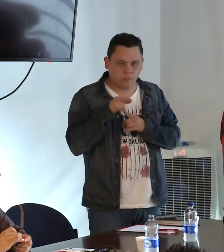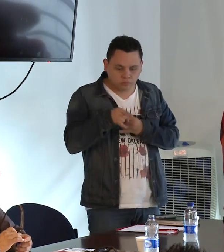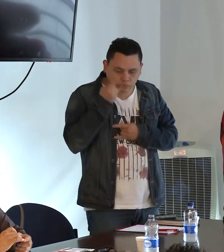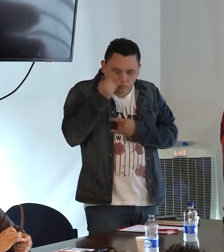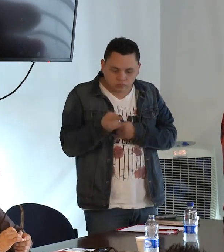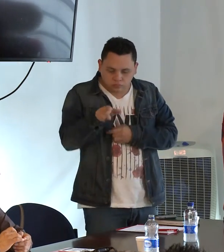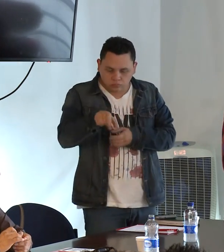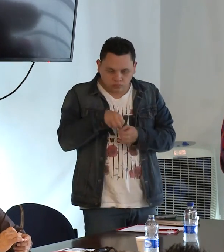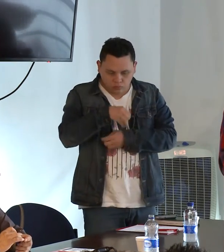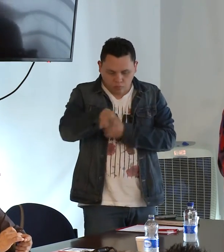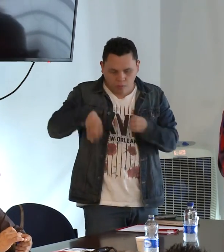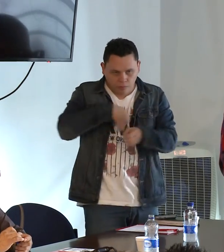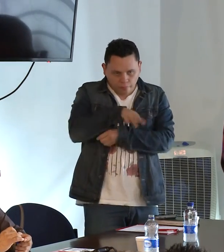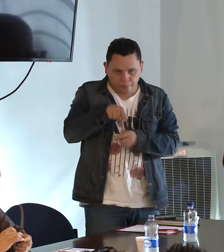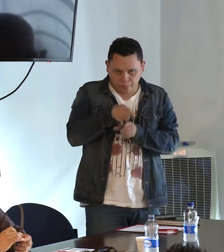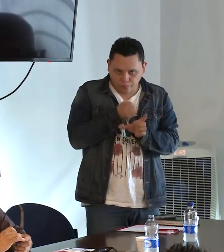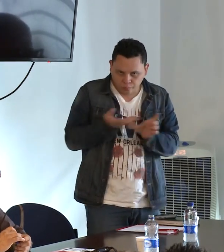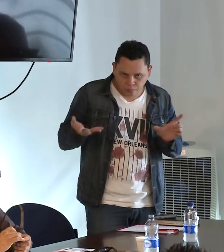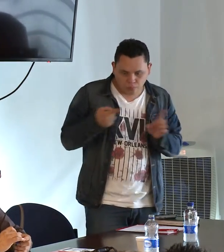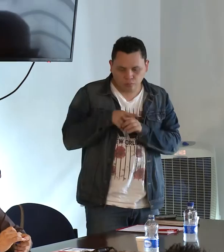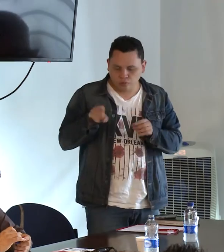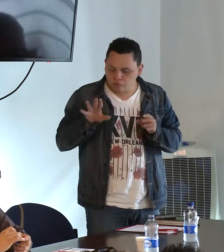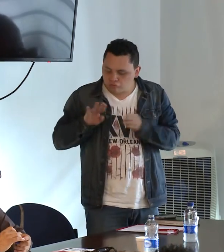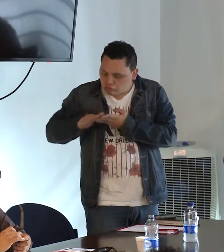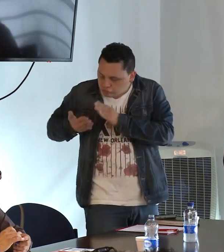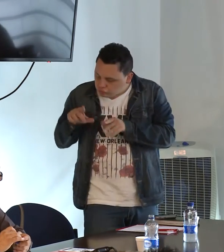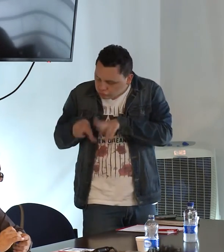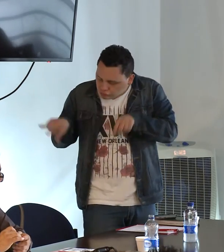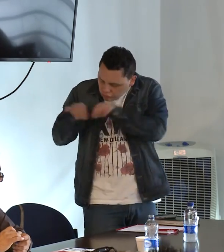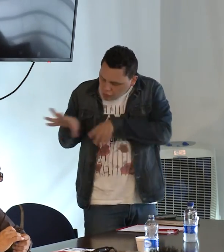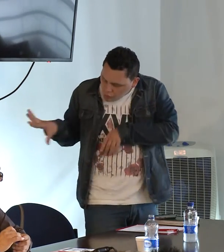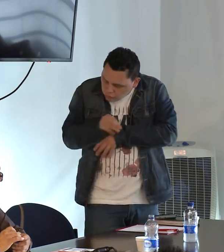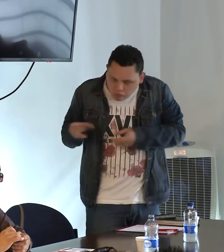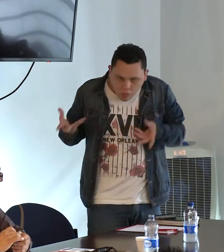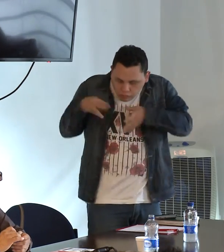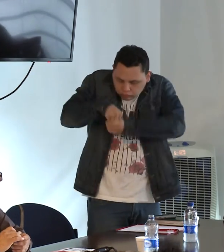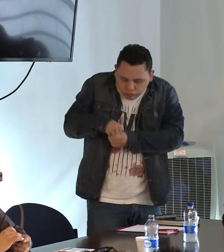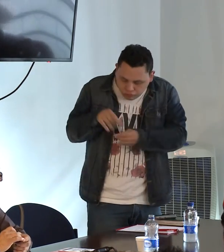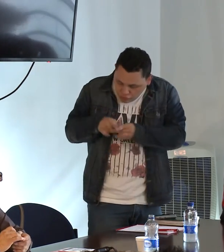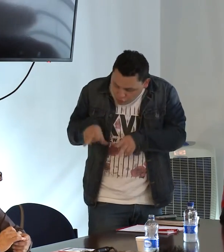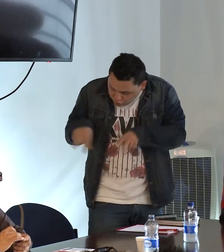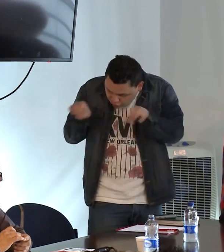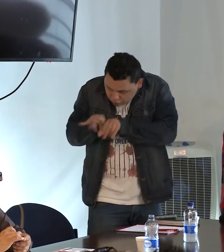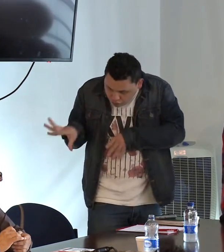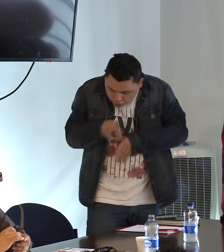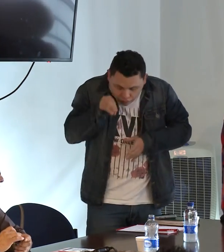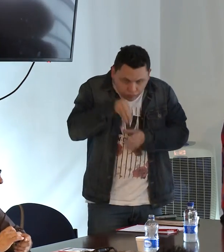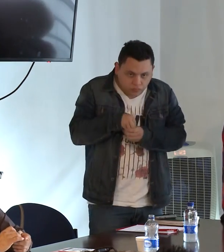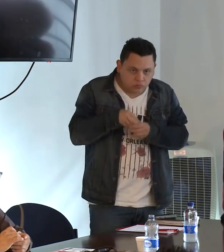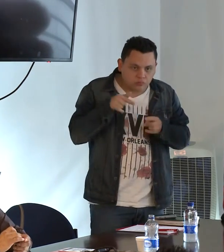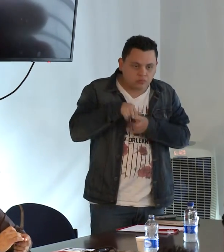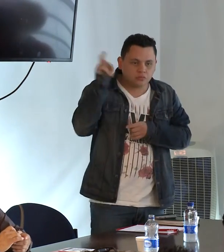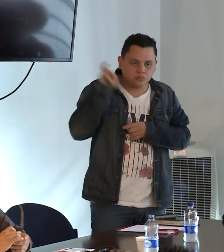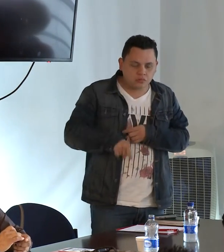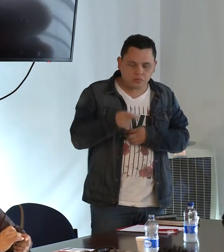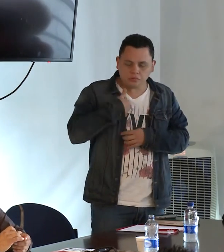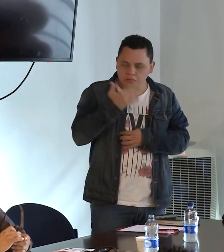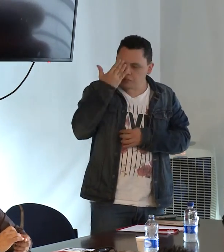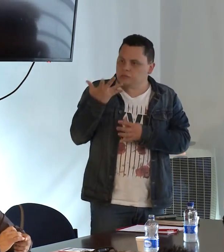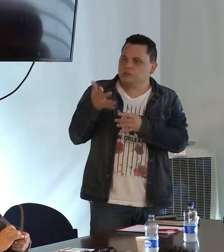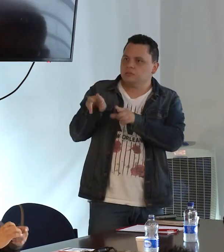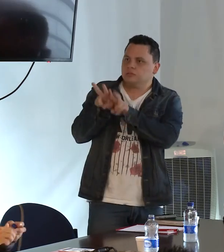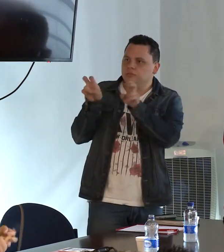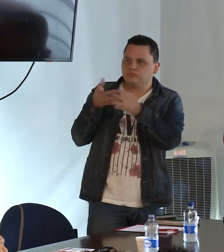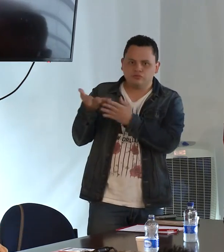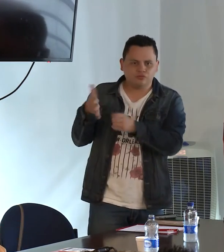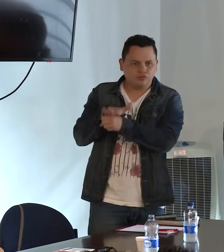intereses de los sectores populares para la sociedad en su conjunto. Entonces, para esa sociedad en conjunto que va a tener que afrontar esa